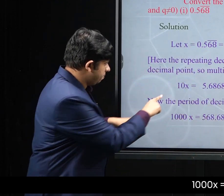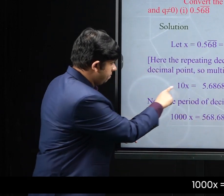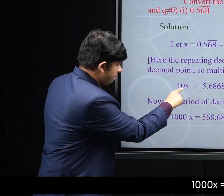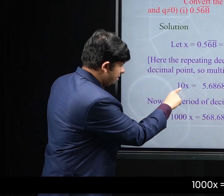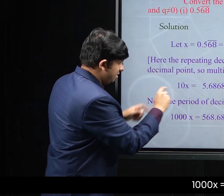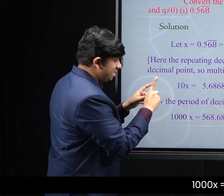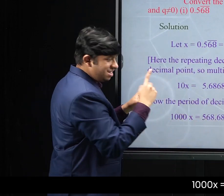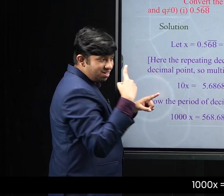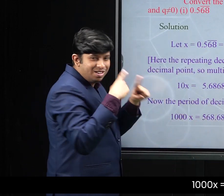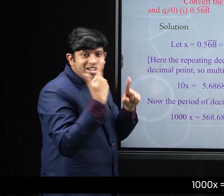568.686868।